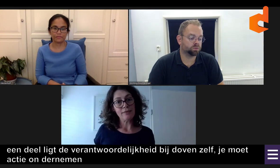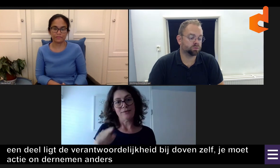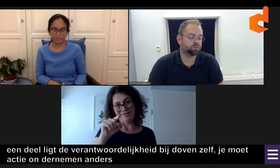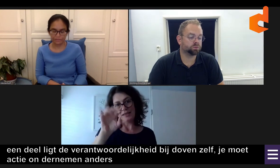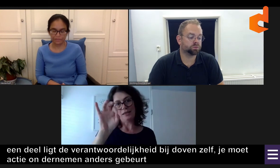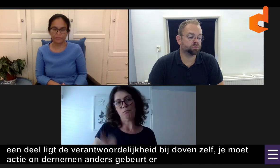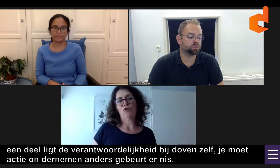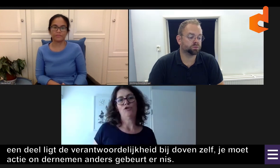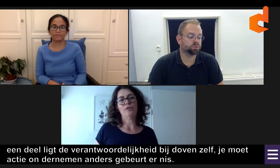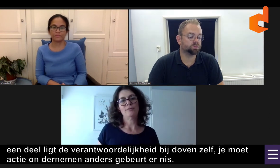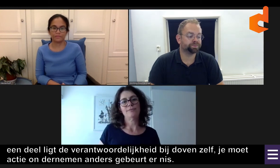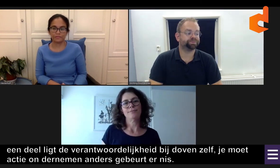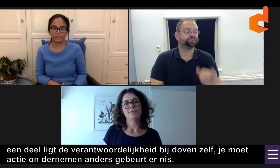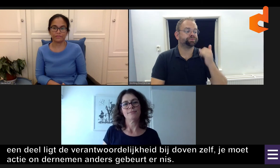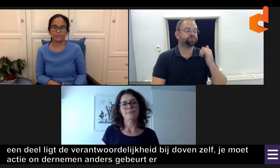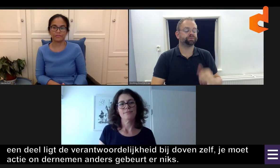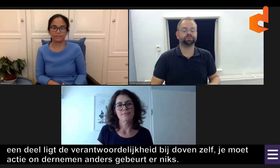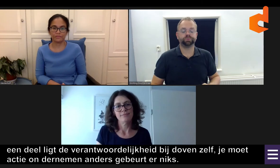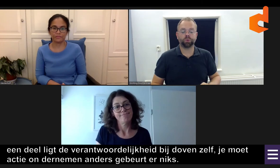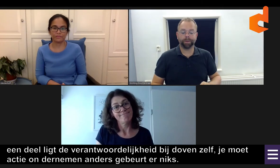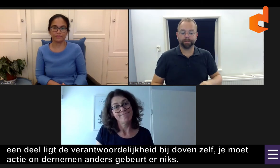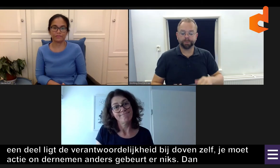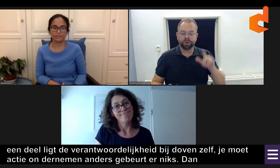we horen niks, dus we doen het blijkbaar goed. Dus dat is wel een puntje.